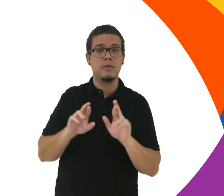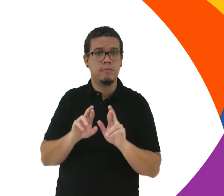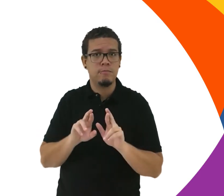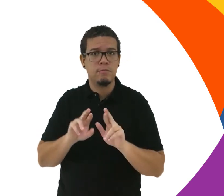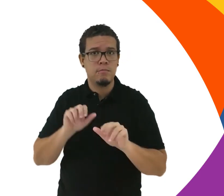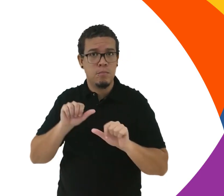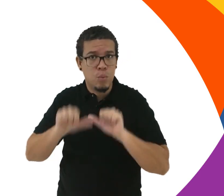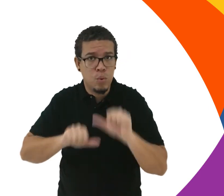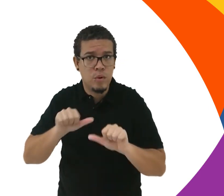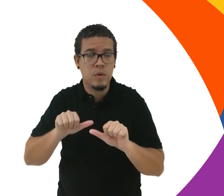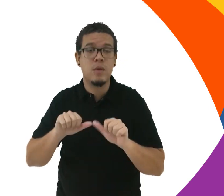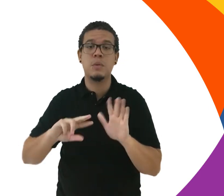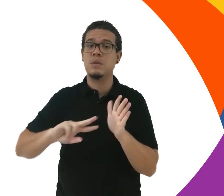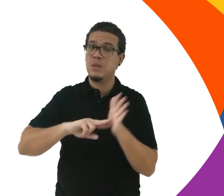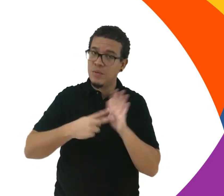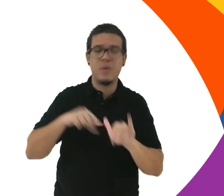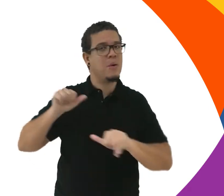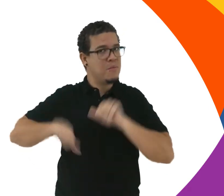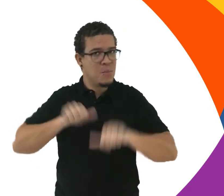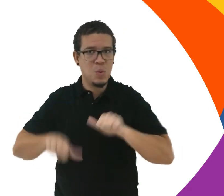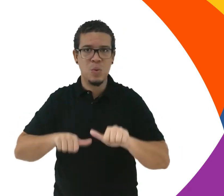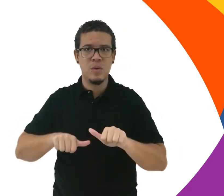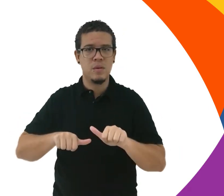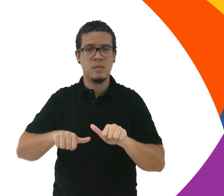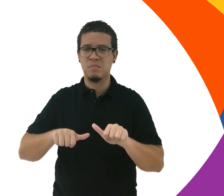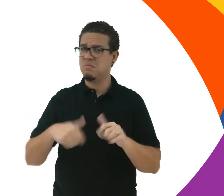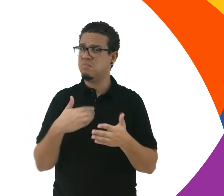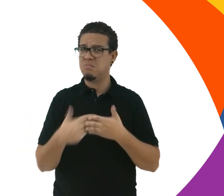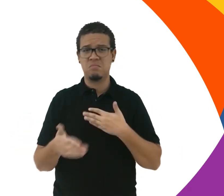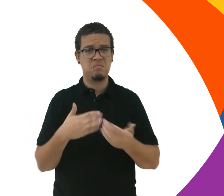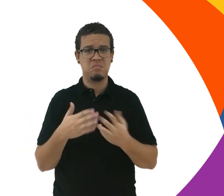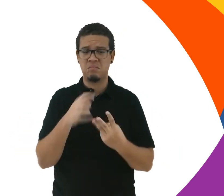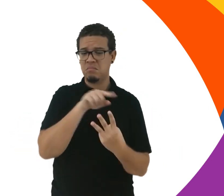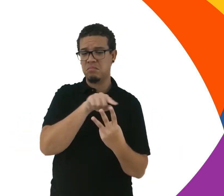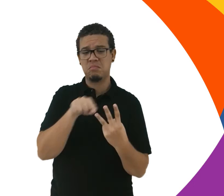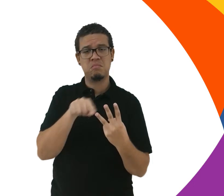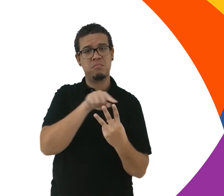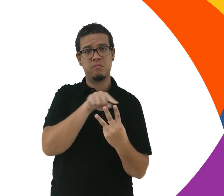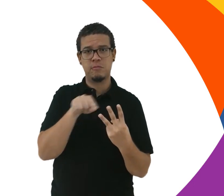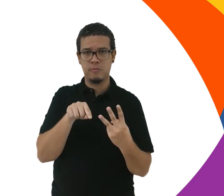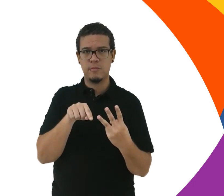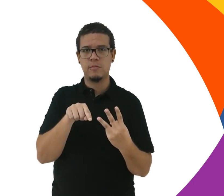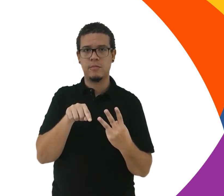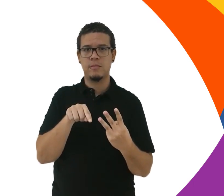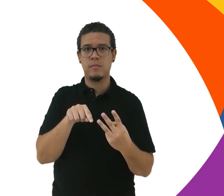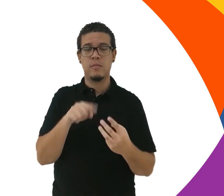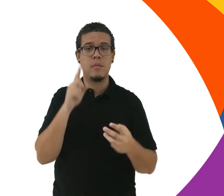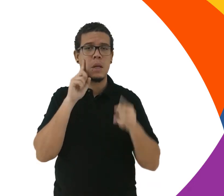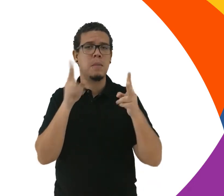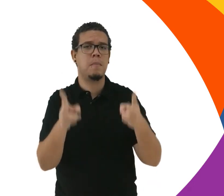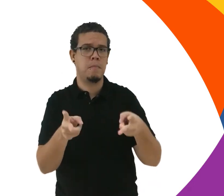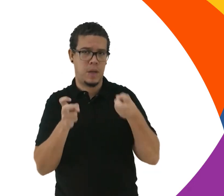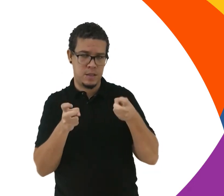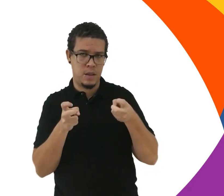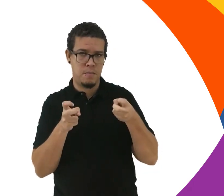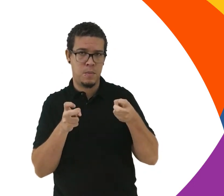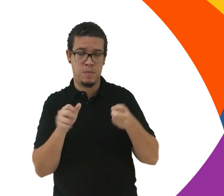O movimento, a mesma coisa. Significa que você muda o sinal, independente de